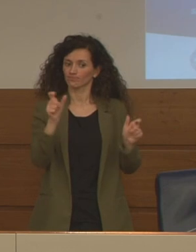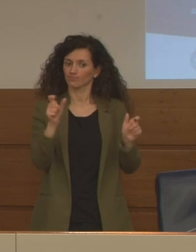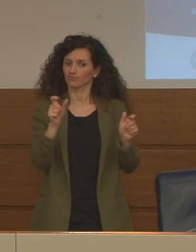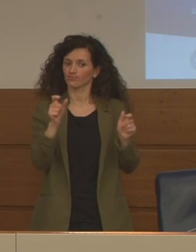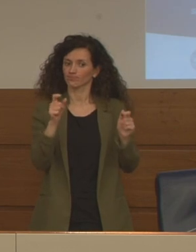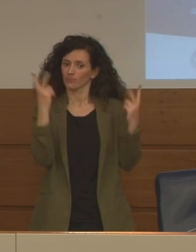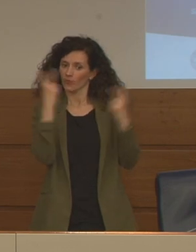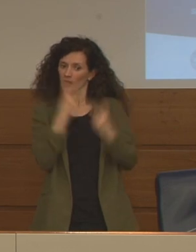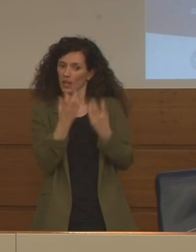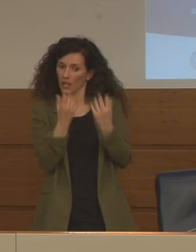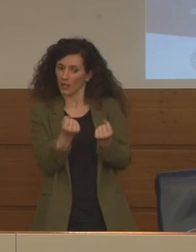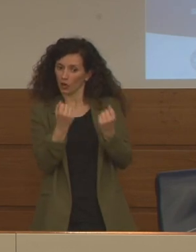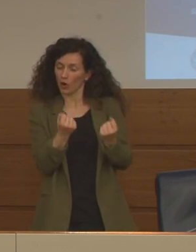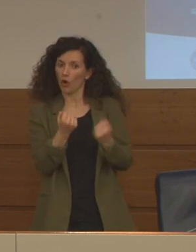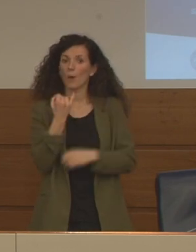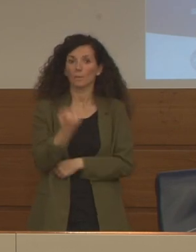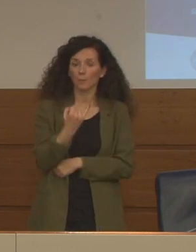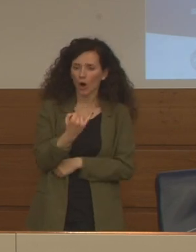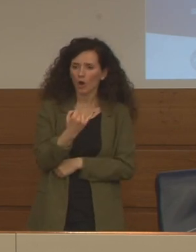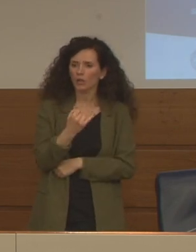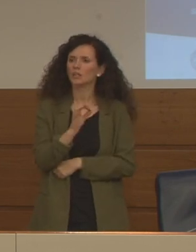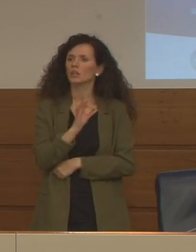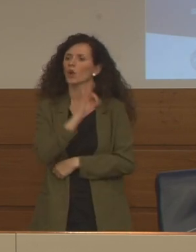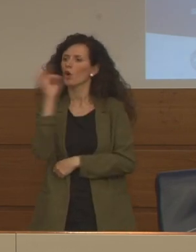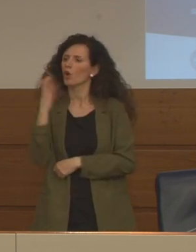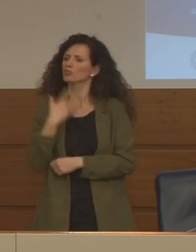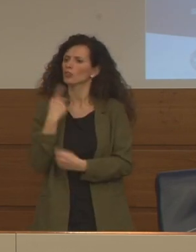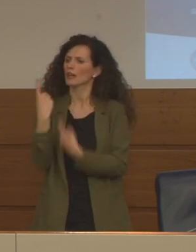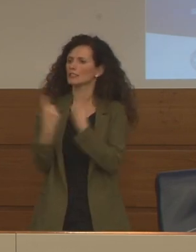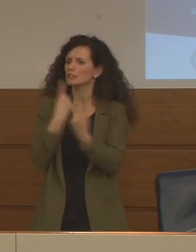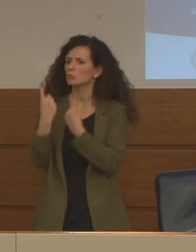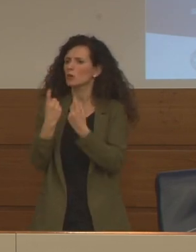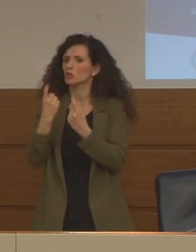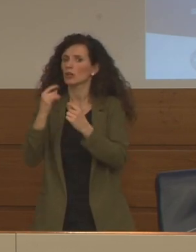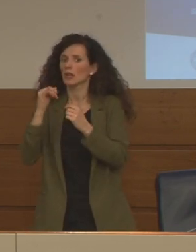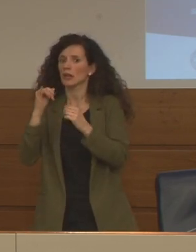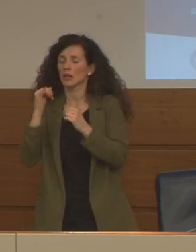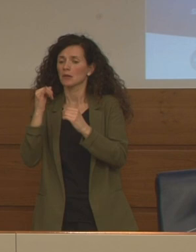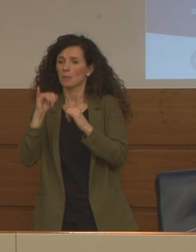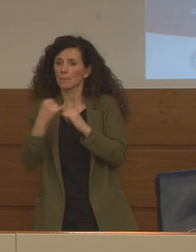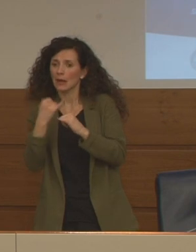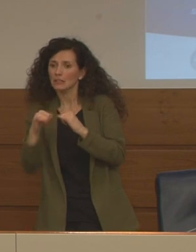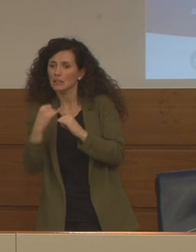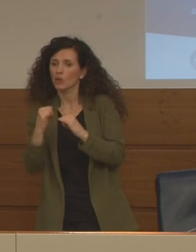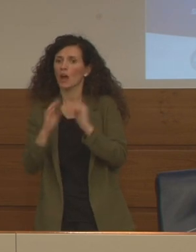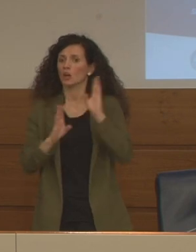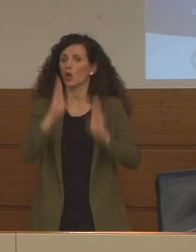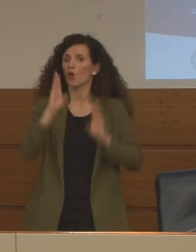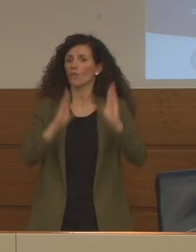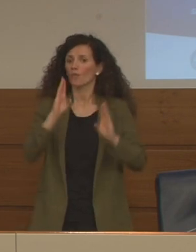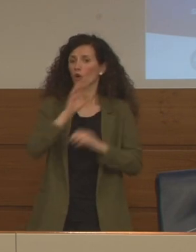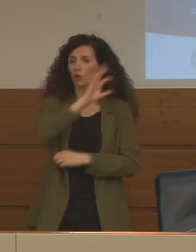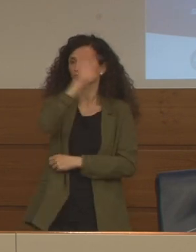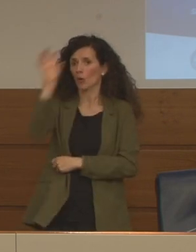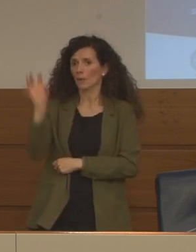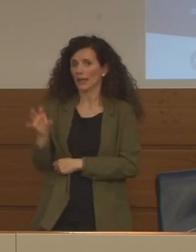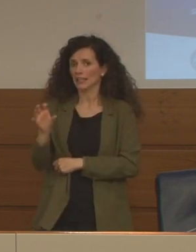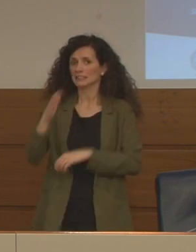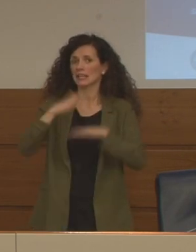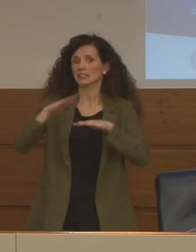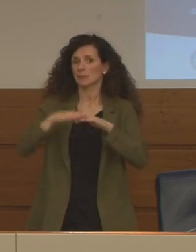oppure ci sono condizioni particolari qua in italia rispetto anche agli altri paesi che hanno avuto esperienze